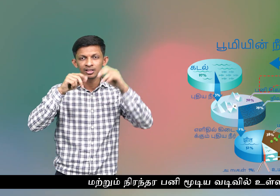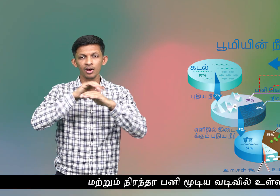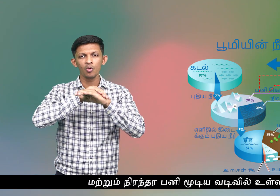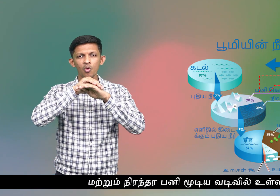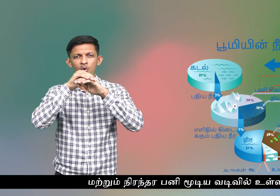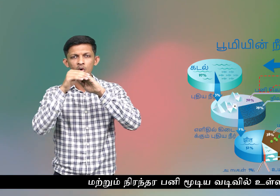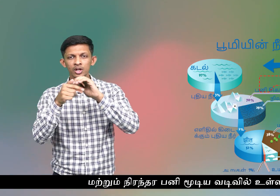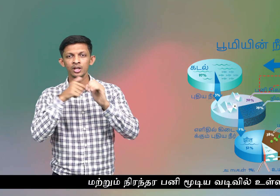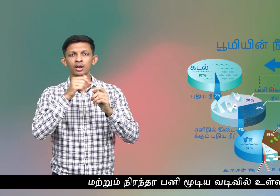உள்ளது.